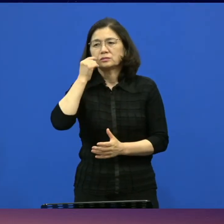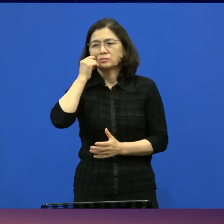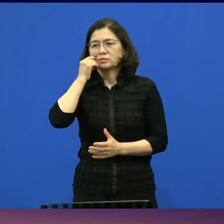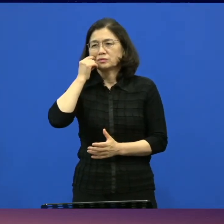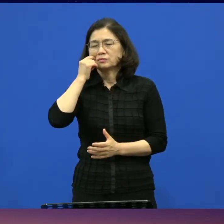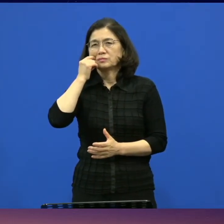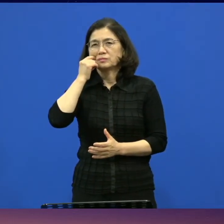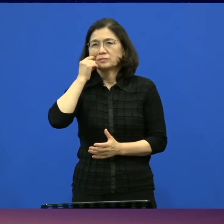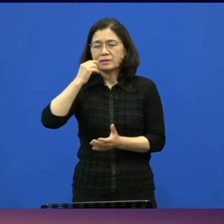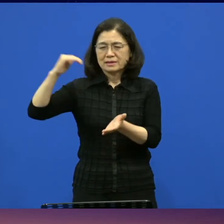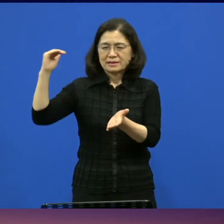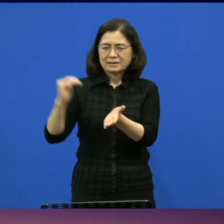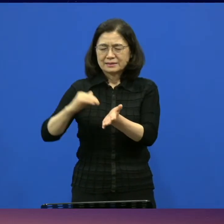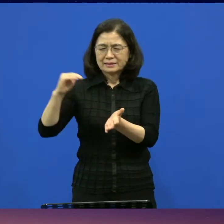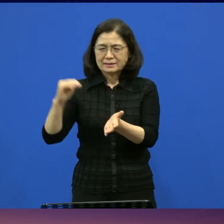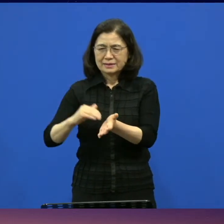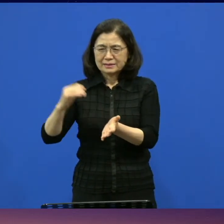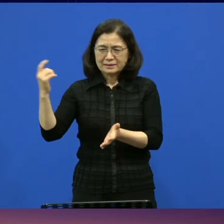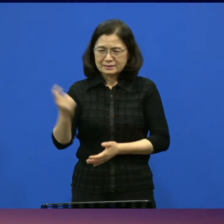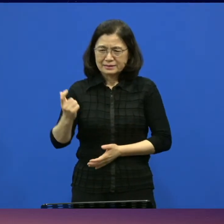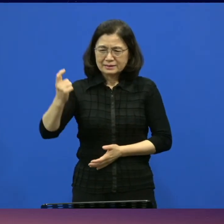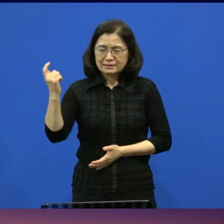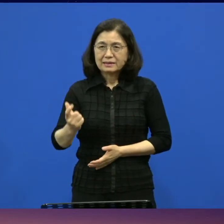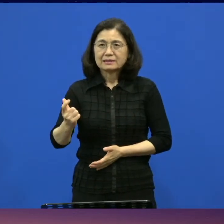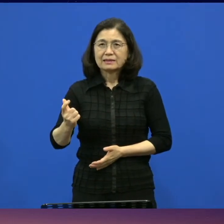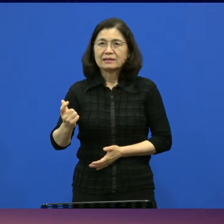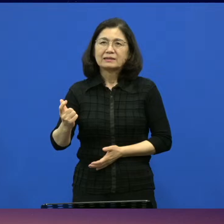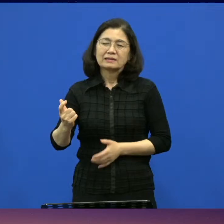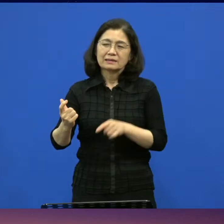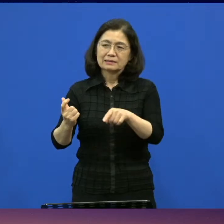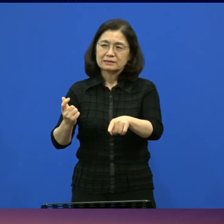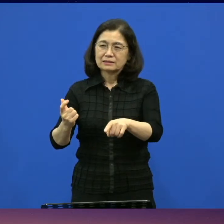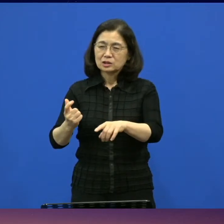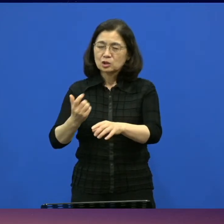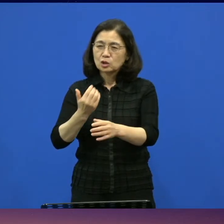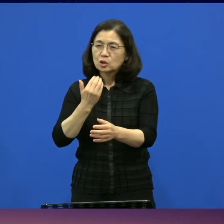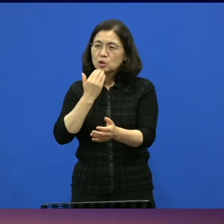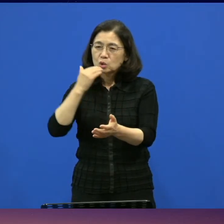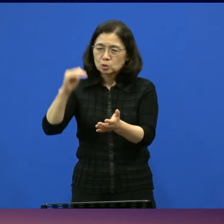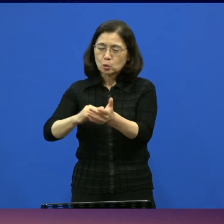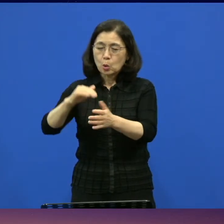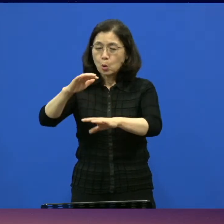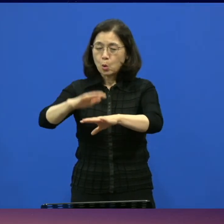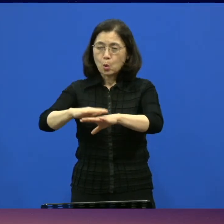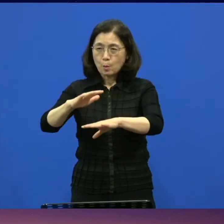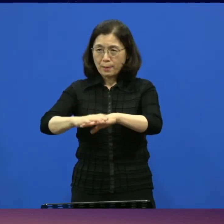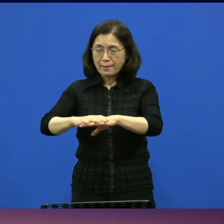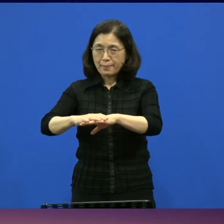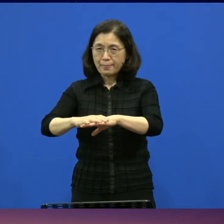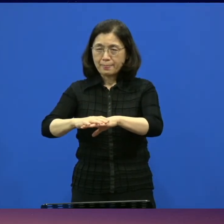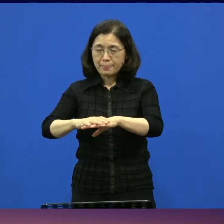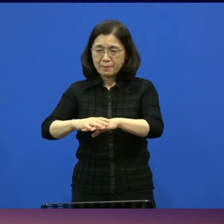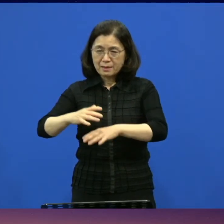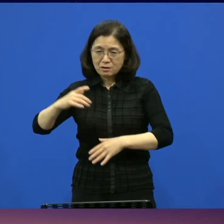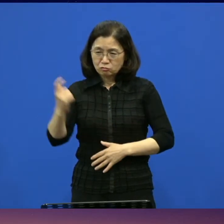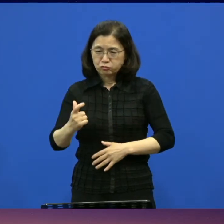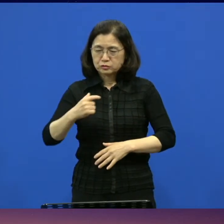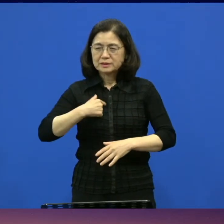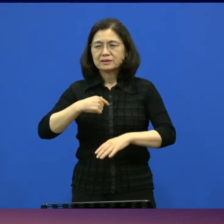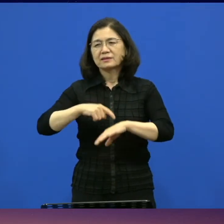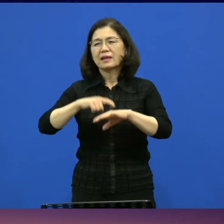있고 딱딱한 그런 금강석과 같은 마음, 여러분 굳어진 마음, 그런 거잖아요.